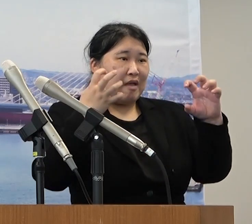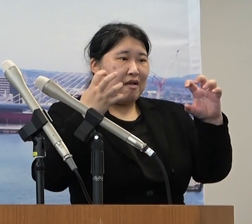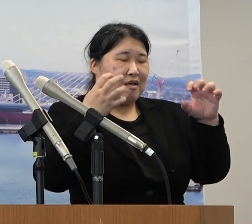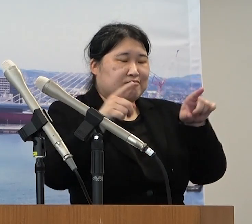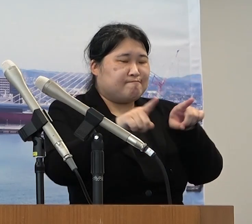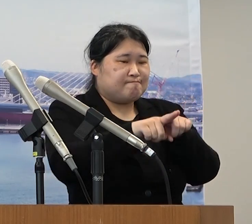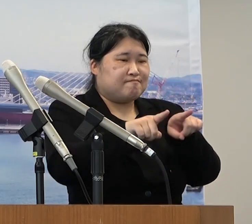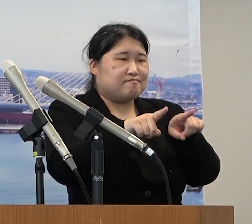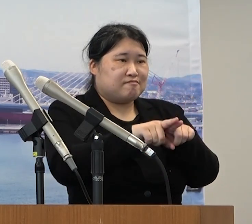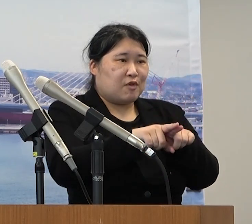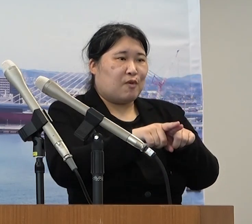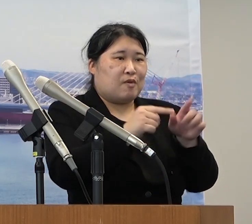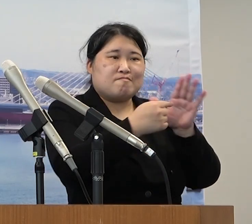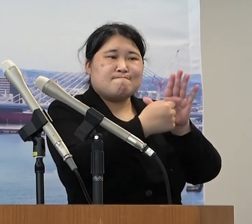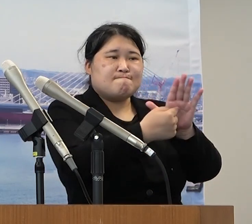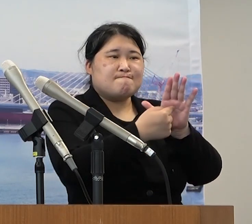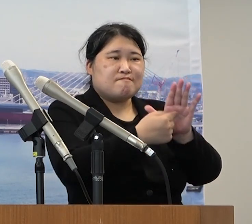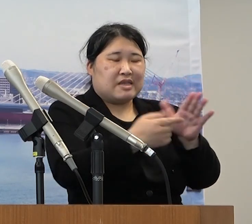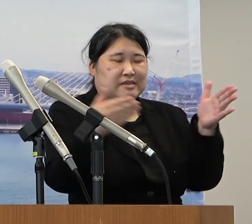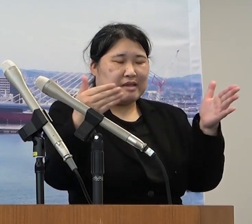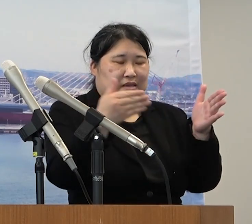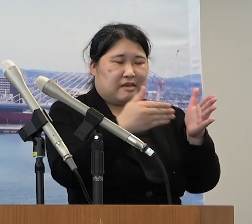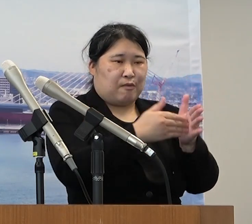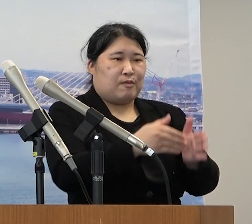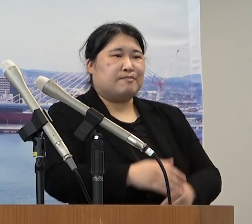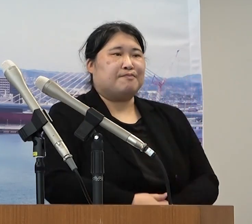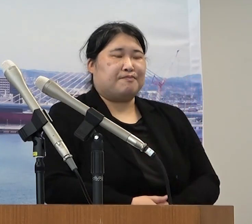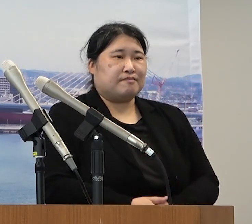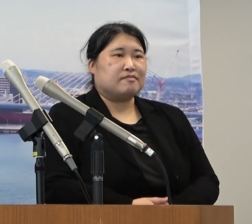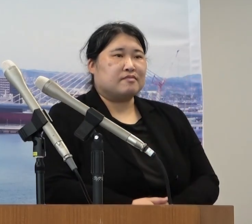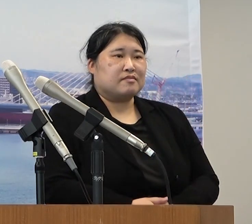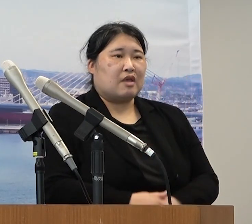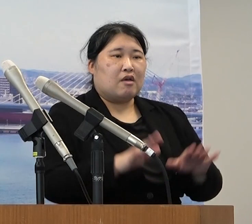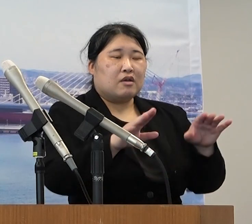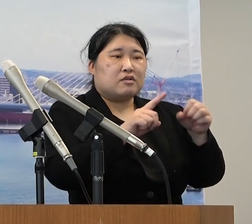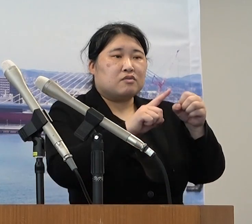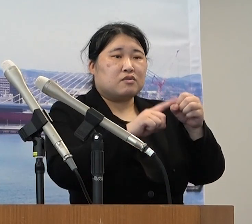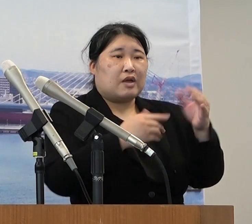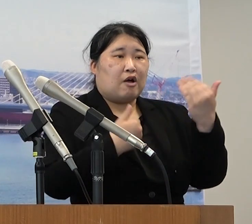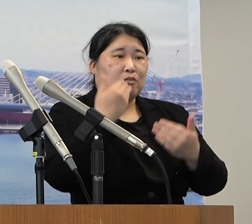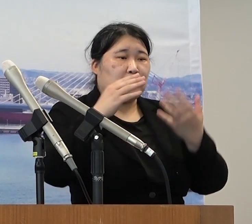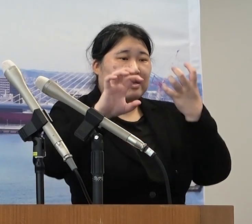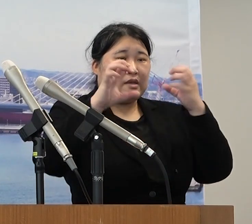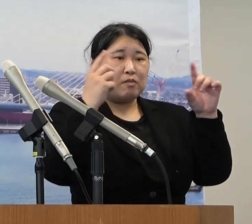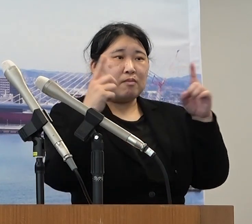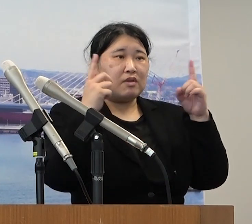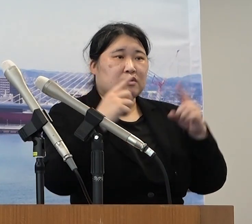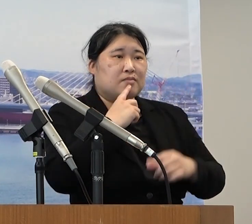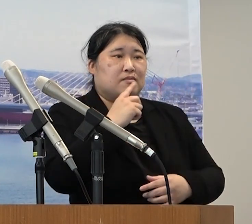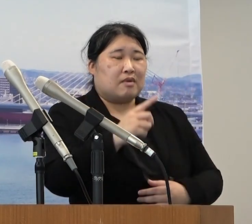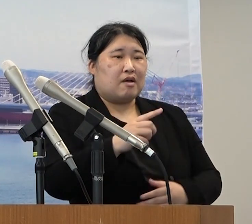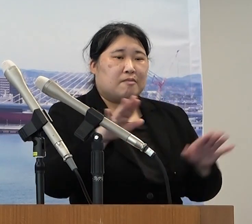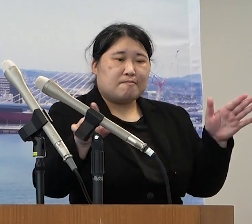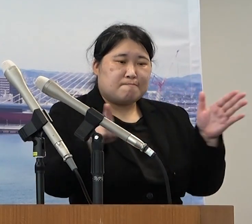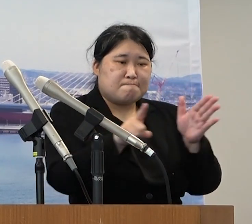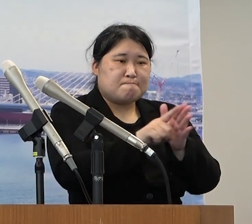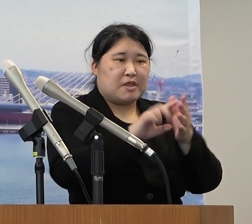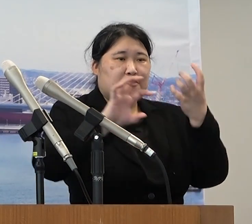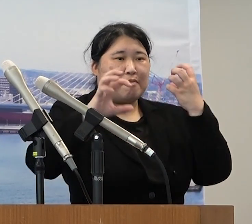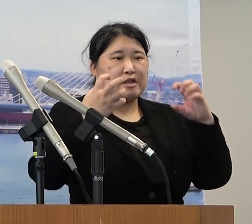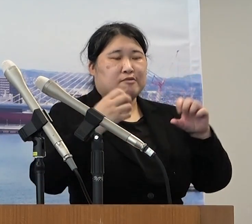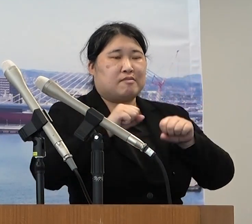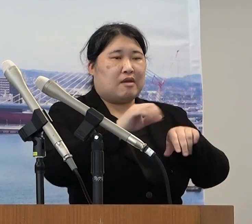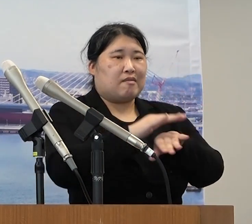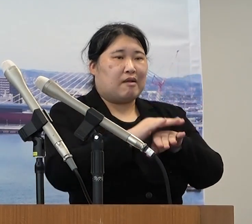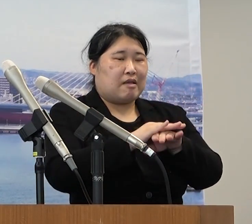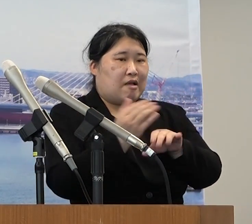森ねぶた祭りのフィナーレを飾ります。今年の青森ねぶた祭りは従来の祭り運営に戻